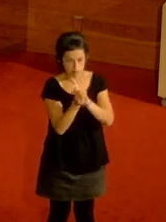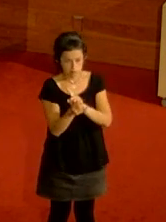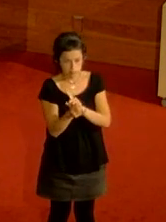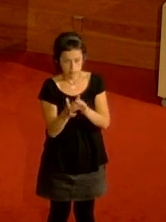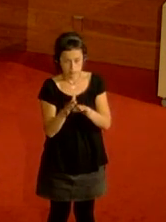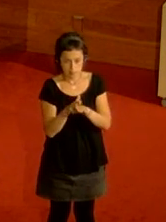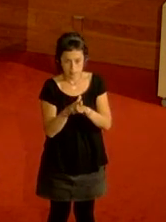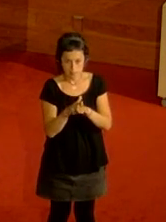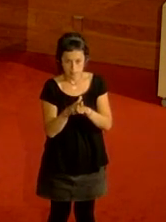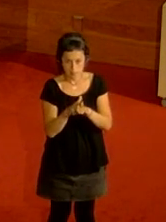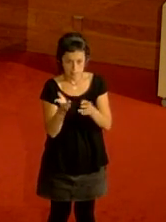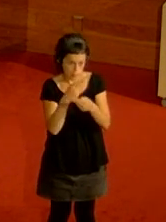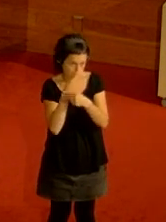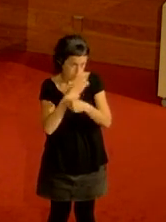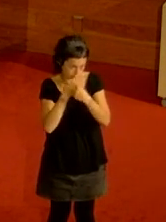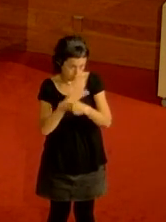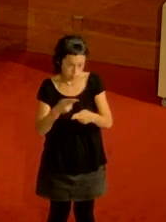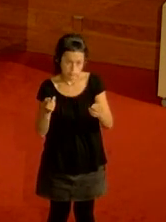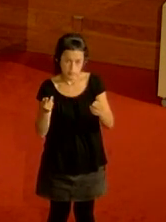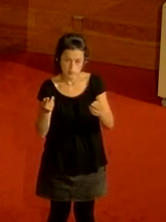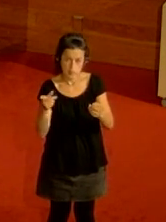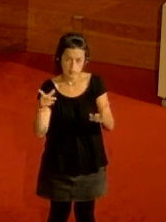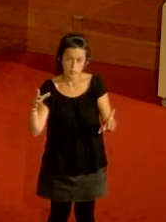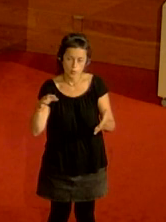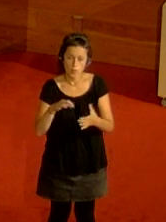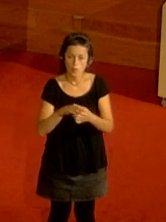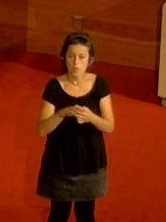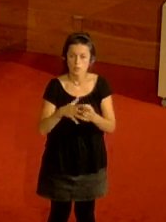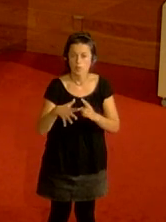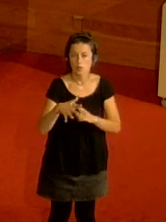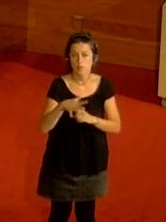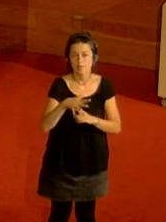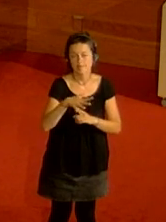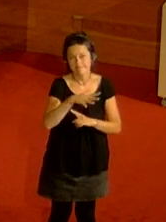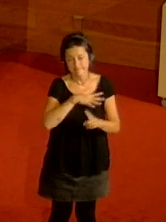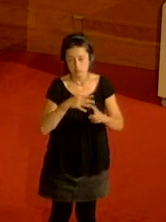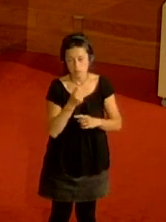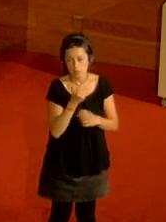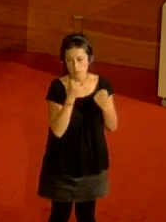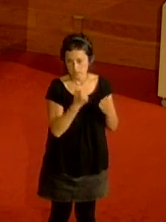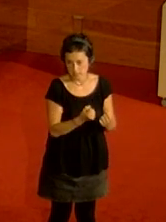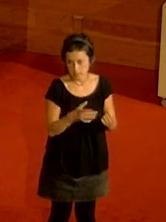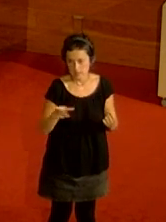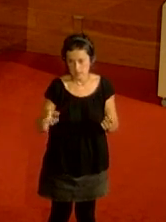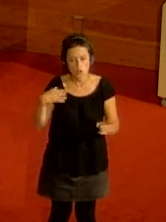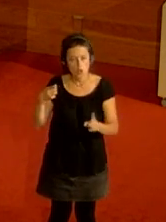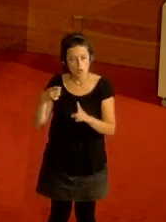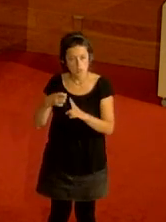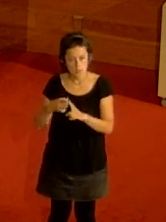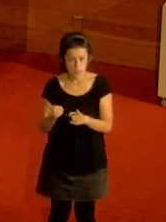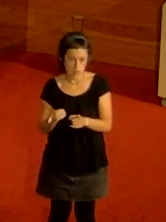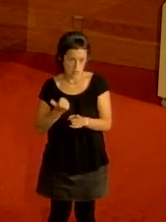de lo íntimo en algo exhibido tan propia del contexto capitalista cuando se hace para para rentabilizar